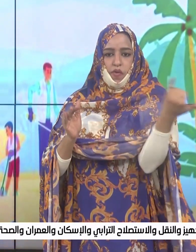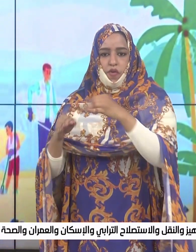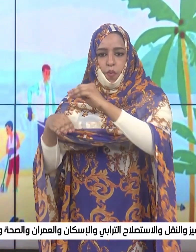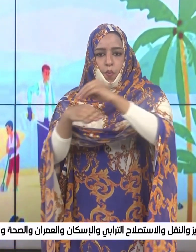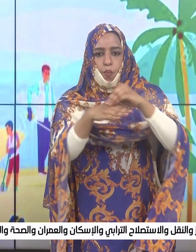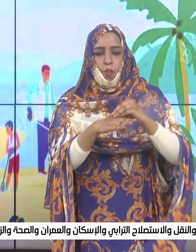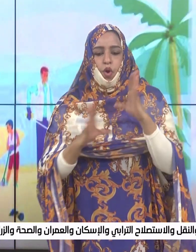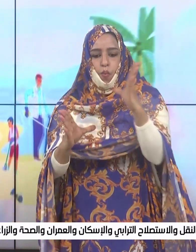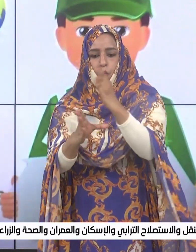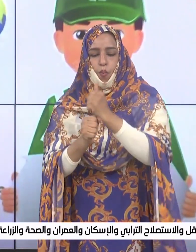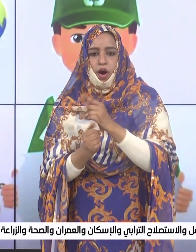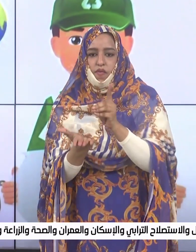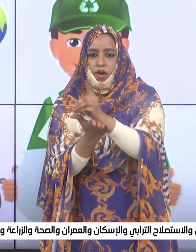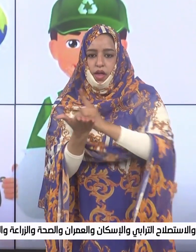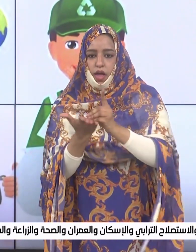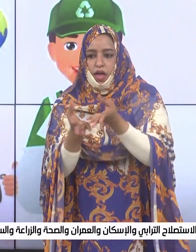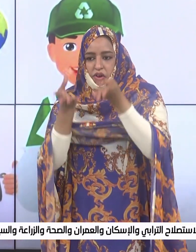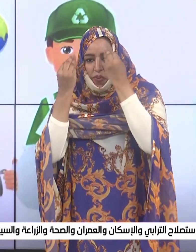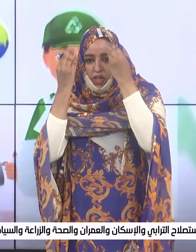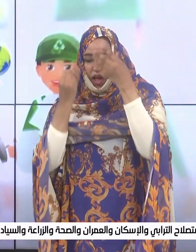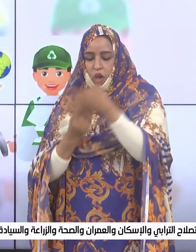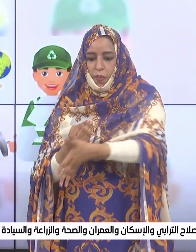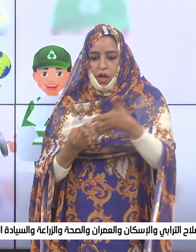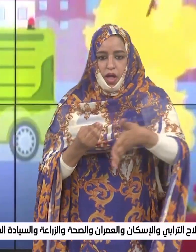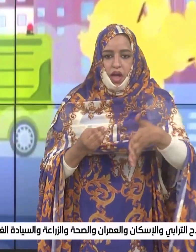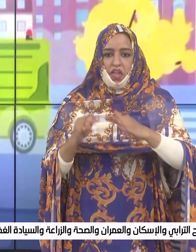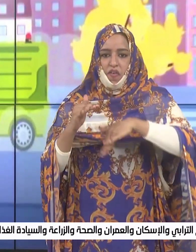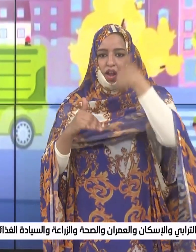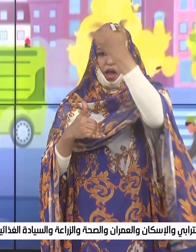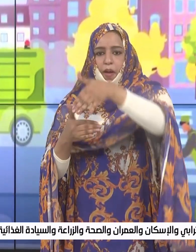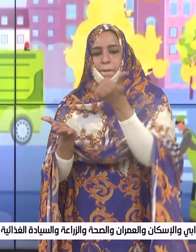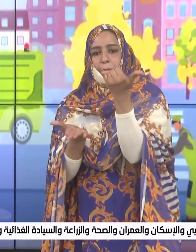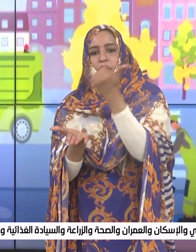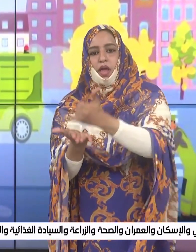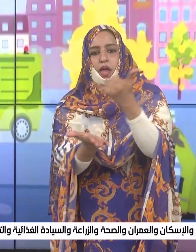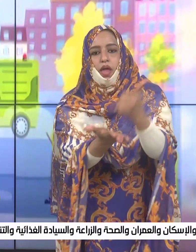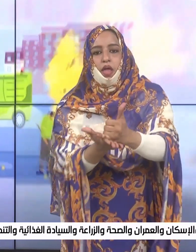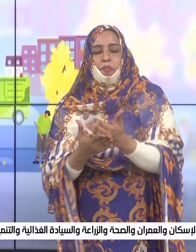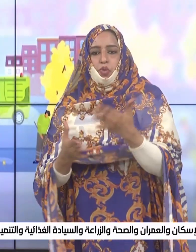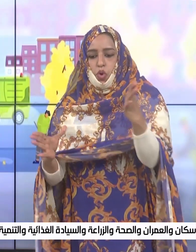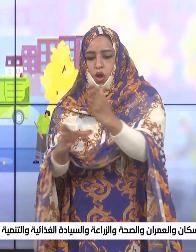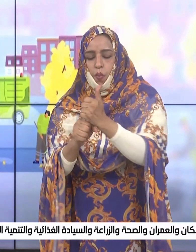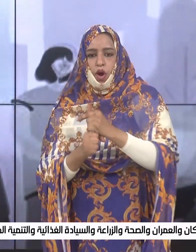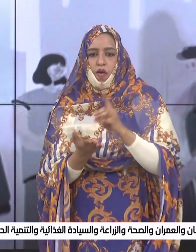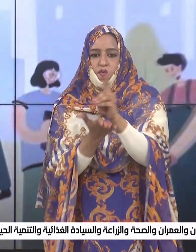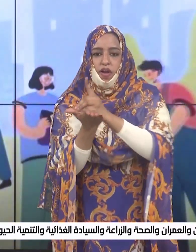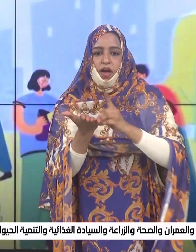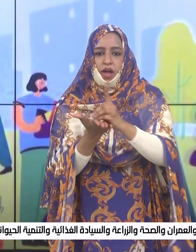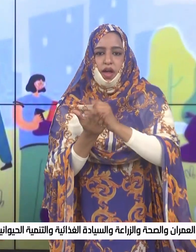الدراسية بمحتوى متخصص يتحدث عن البيئة وكيفية المحافظة عليها، والتي